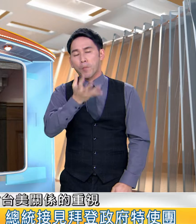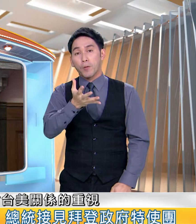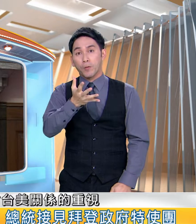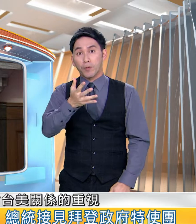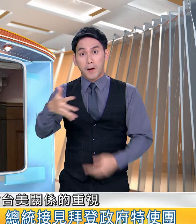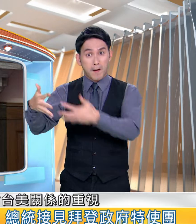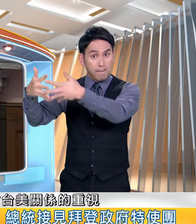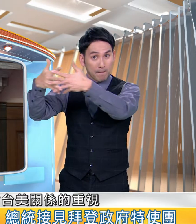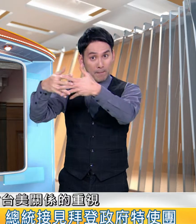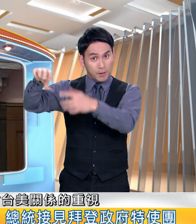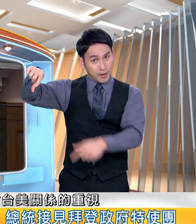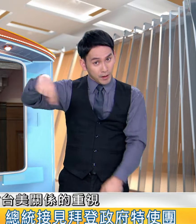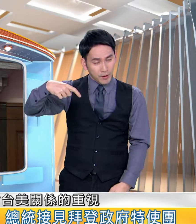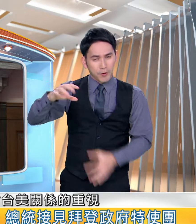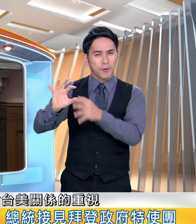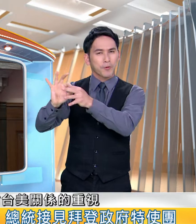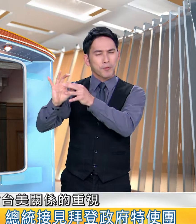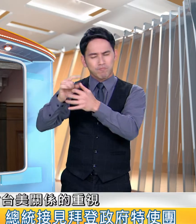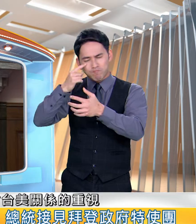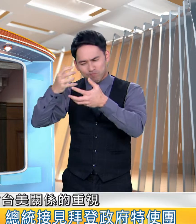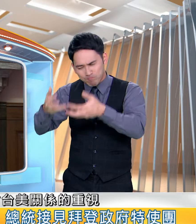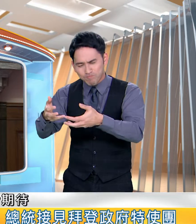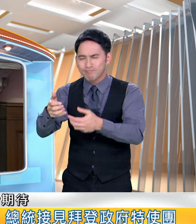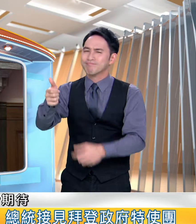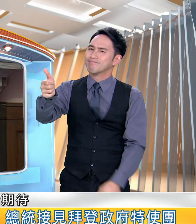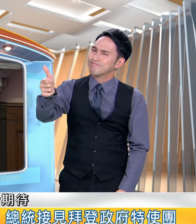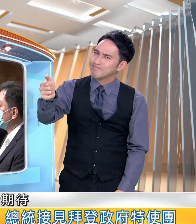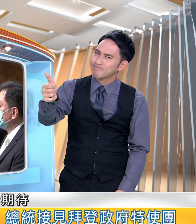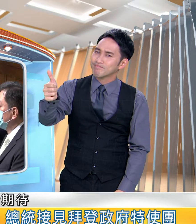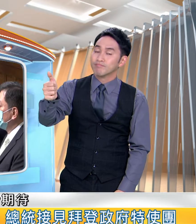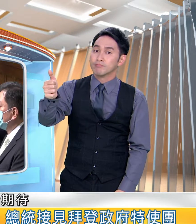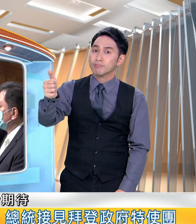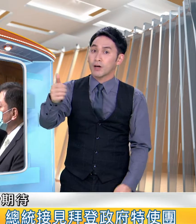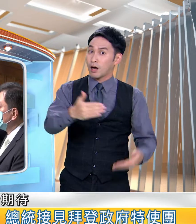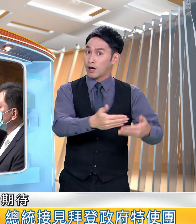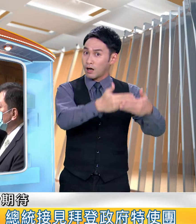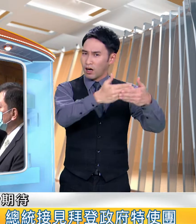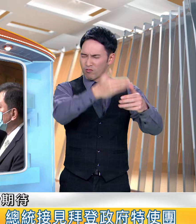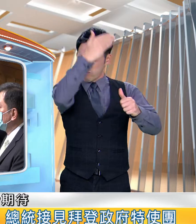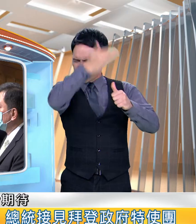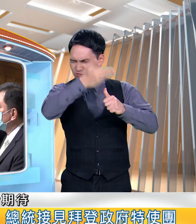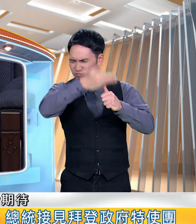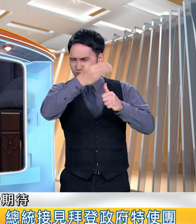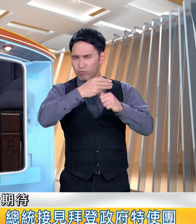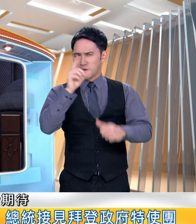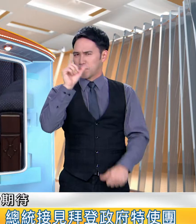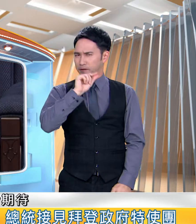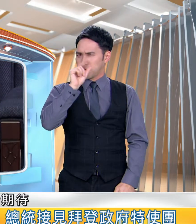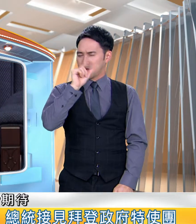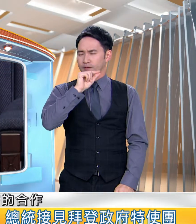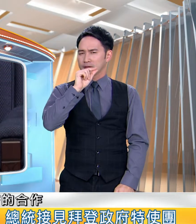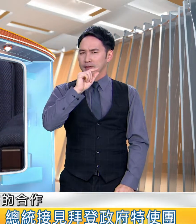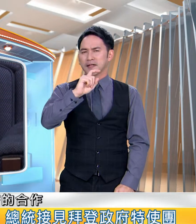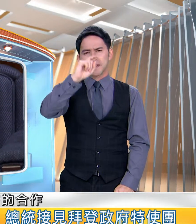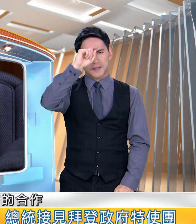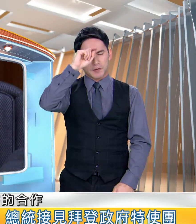视。而面对中国威胁，期待与美国有更紧密的合